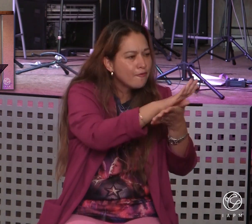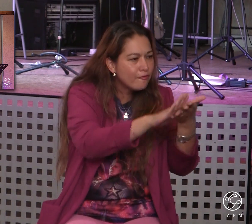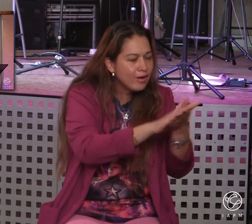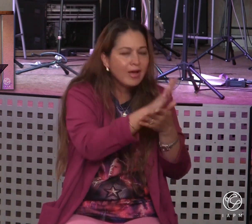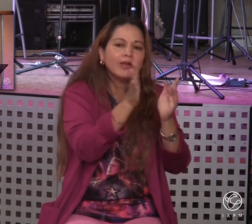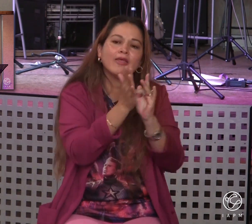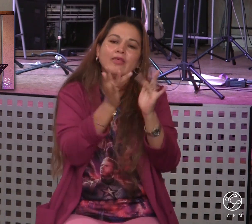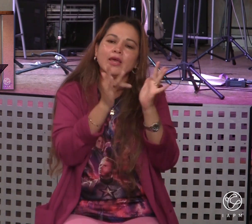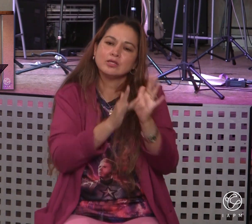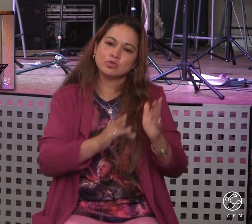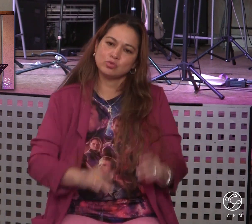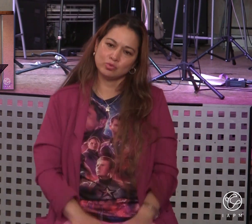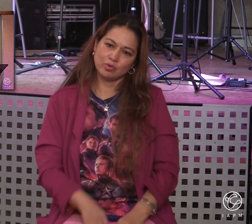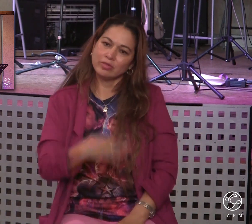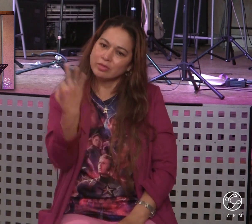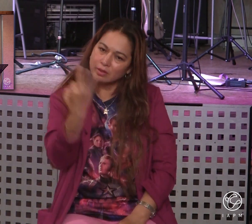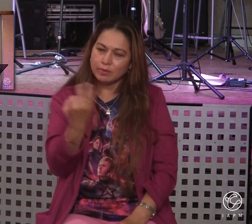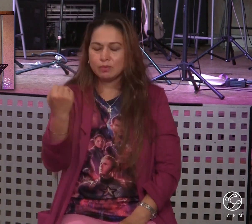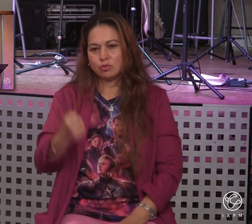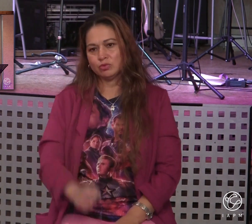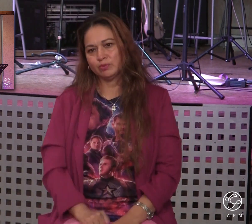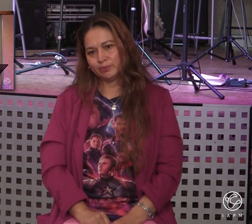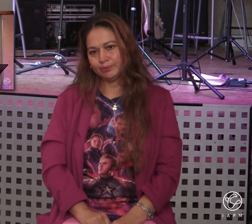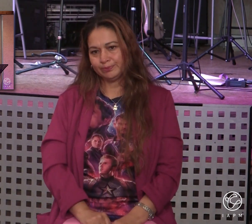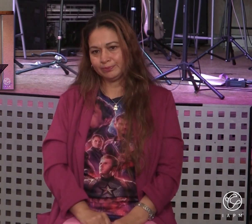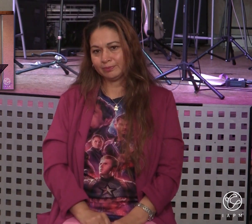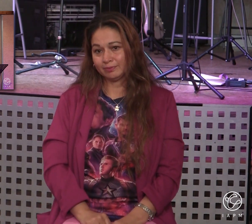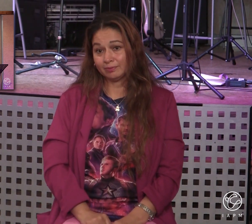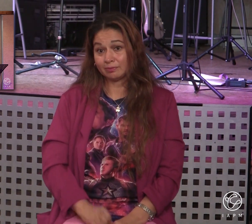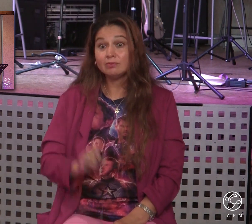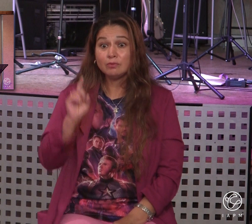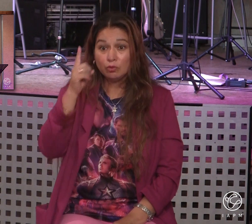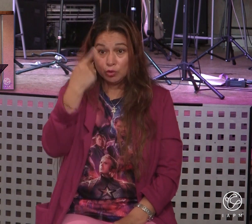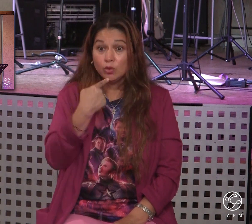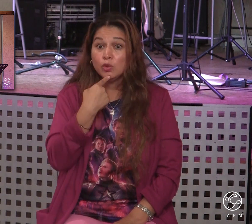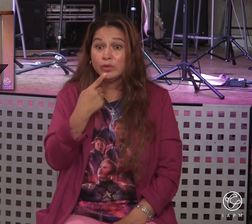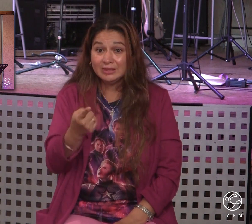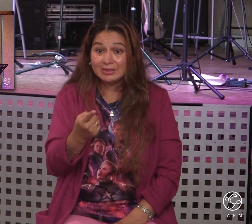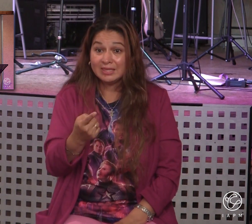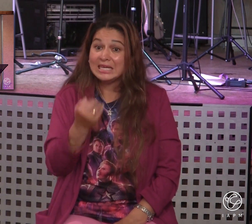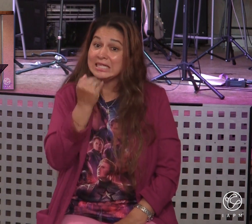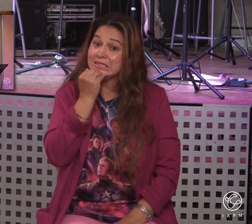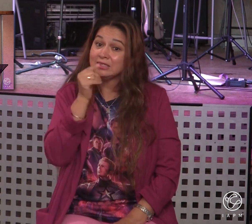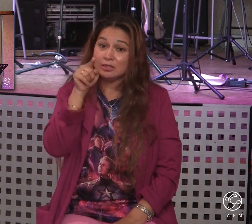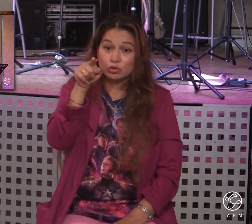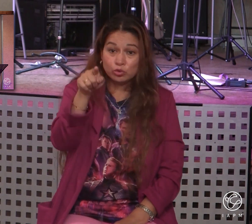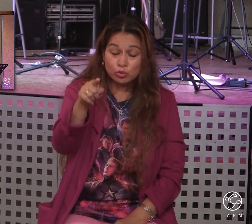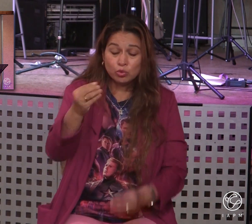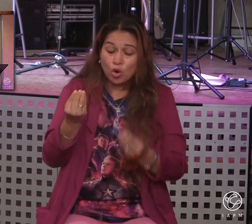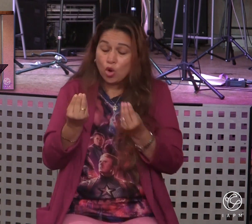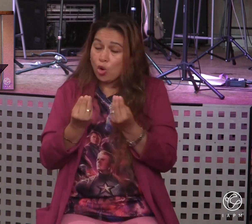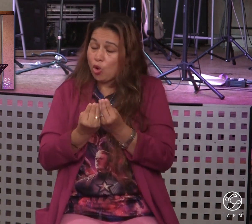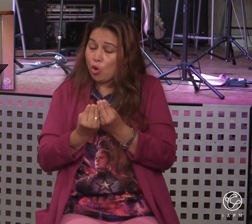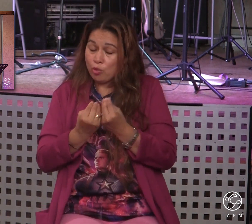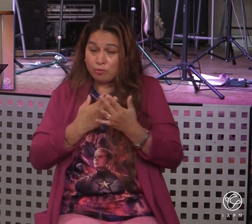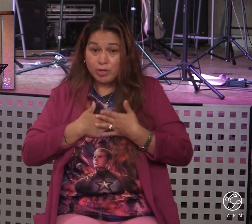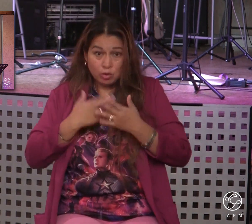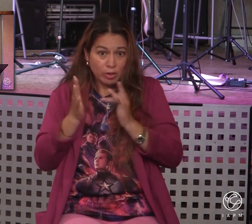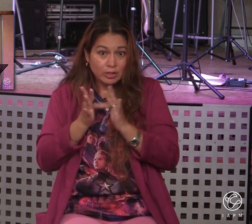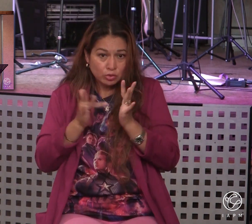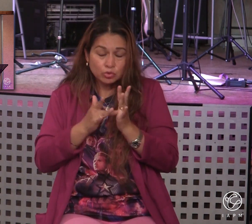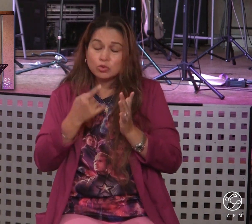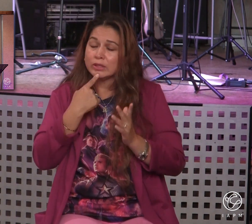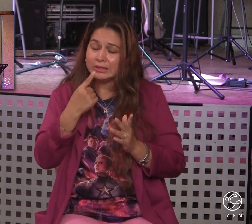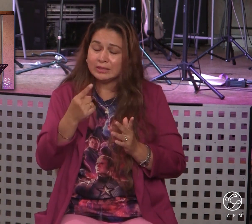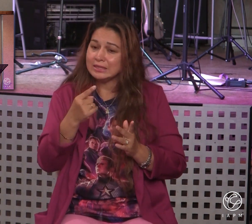olvidéis, el Evangelio de Juan, sin mí, nada podéis hacer. No importa que tengáis las directrices.